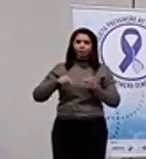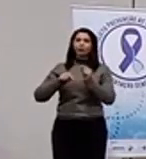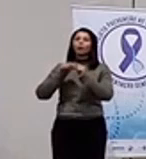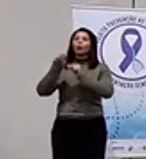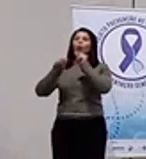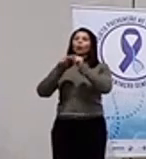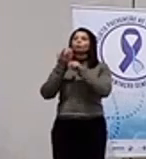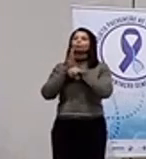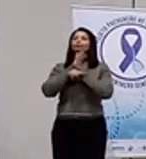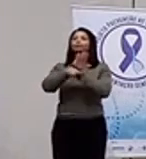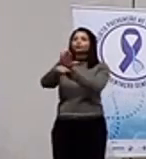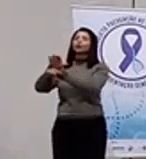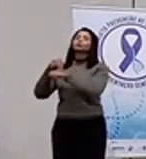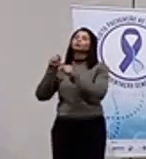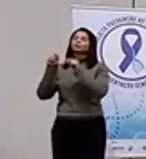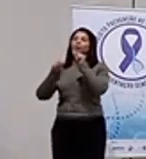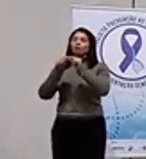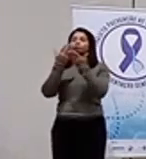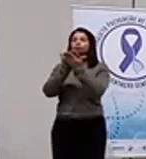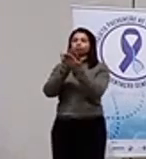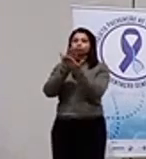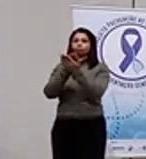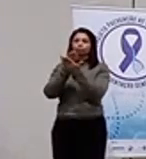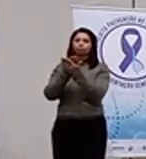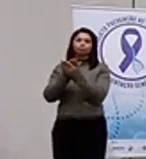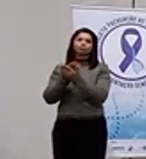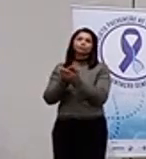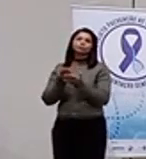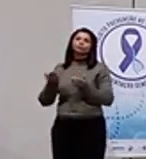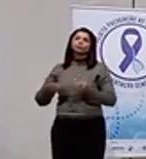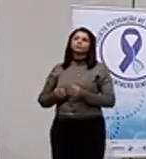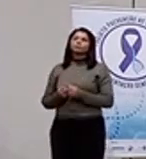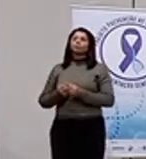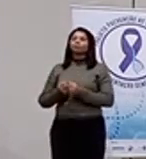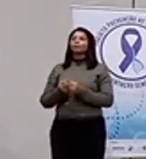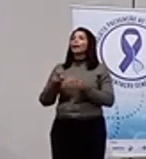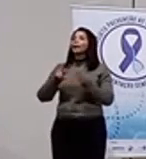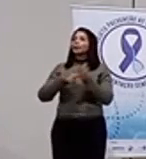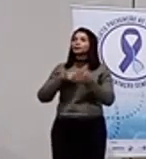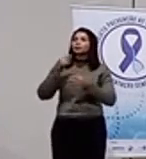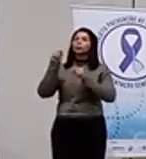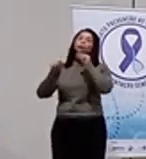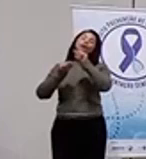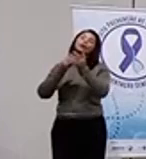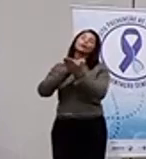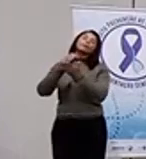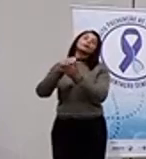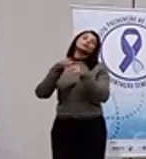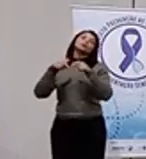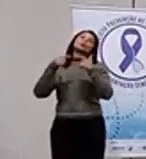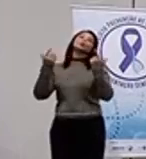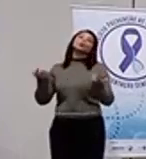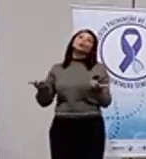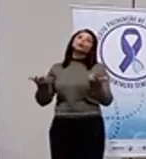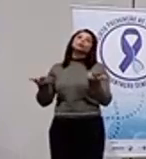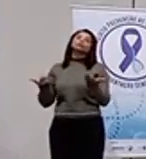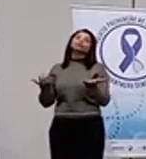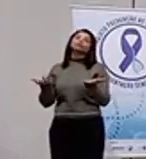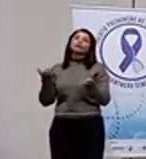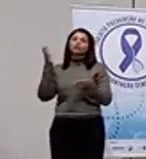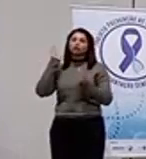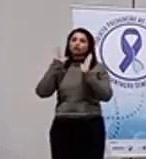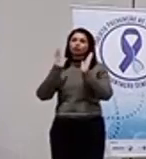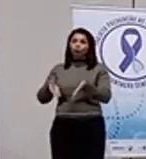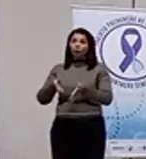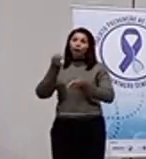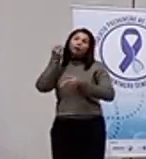que vai buscar os compostos, que é a primeira parte. A segunda parte começa quando eu, a partir desses compostos, que eu já